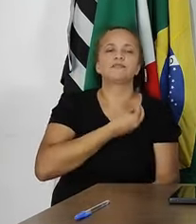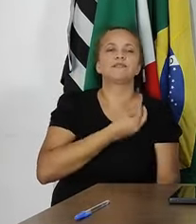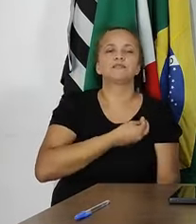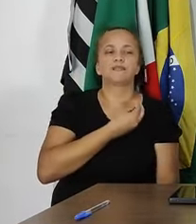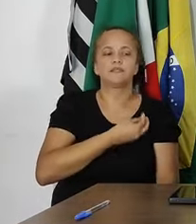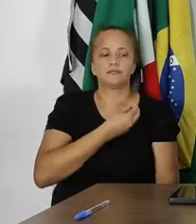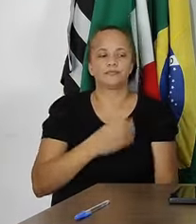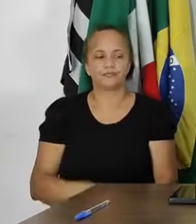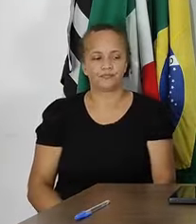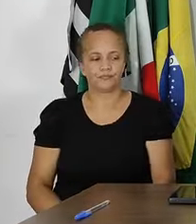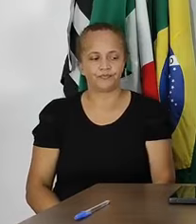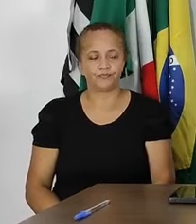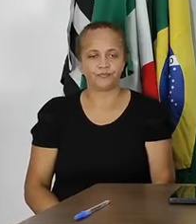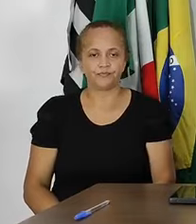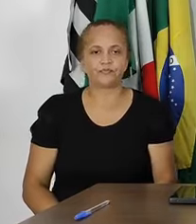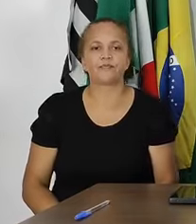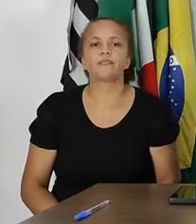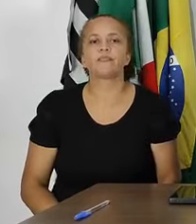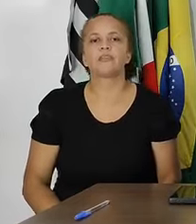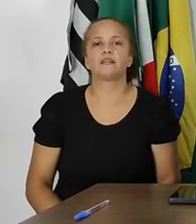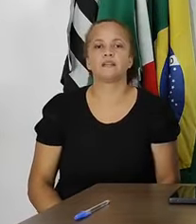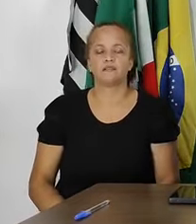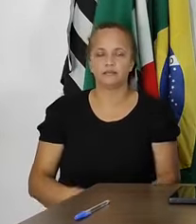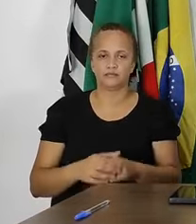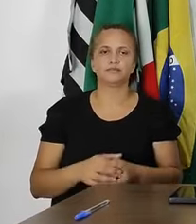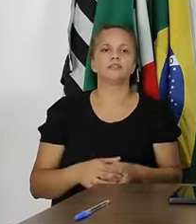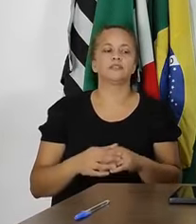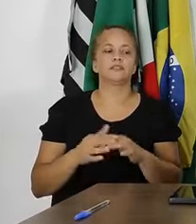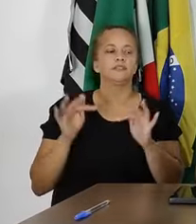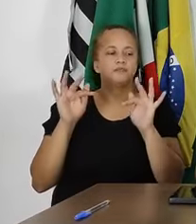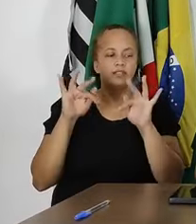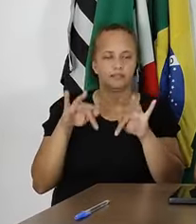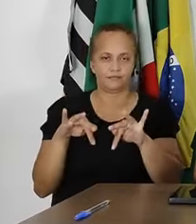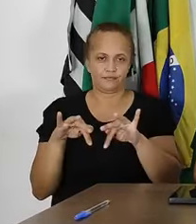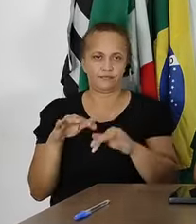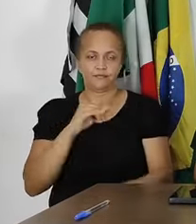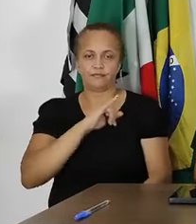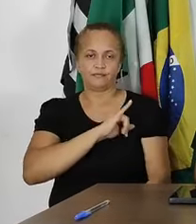quero encerrar, quero que você volte comigo lá em Isaías 55.